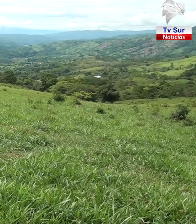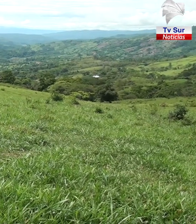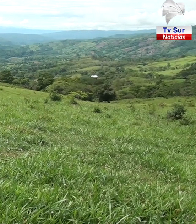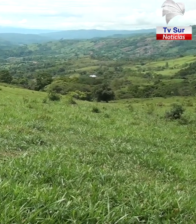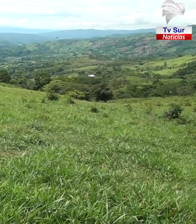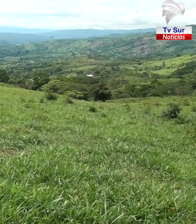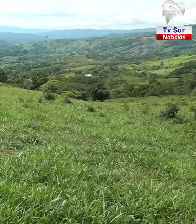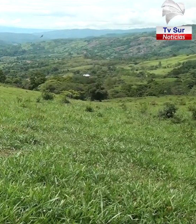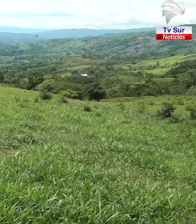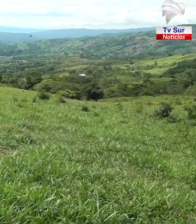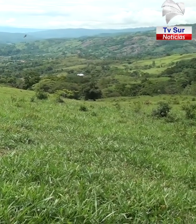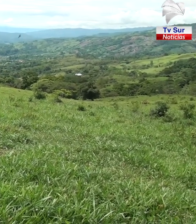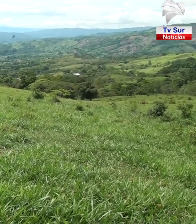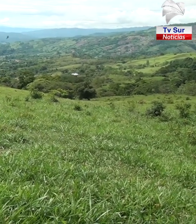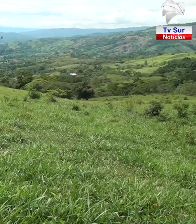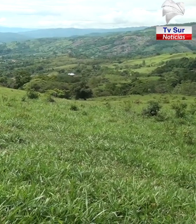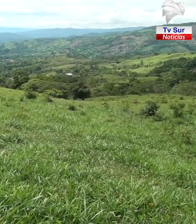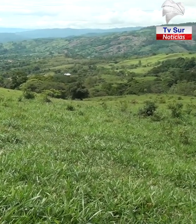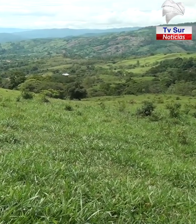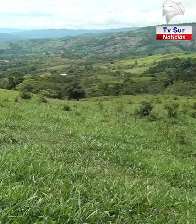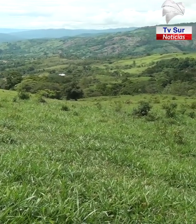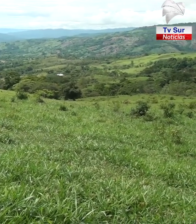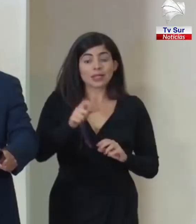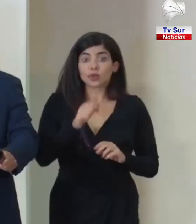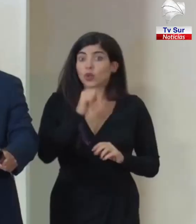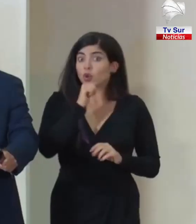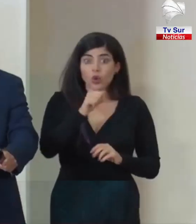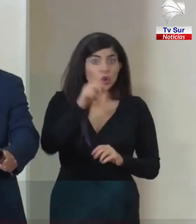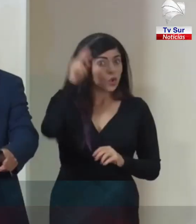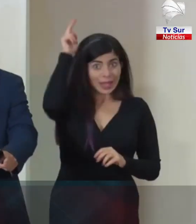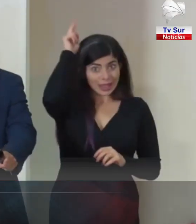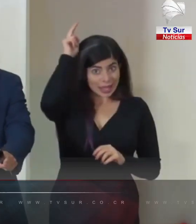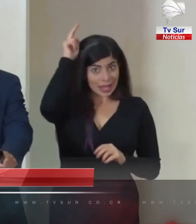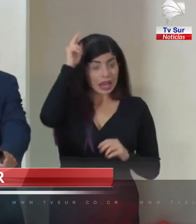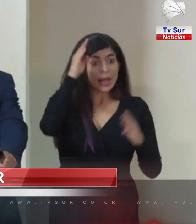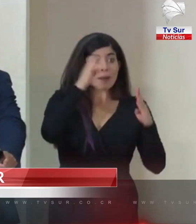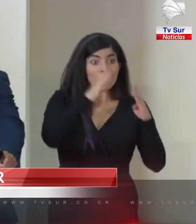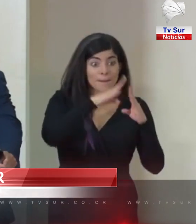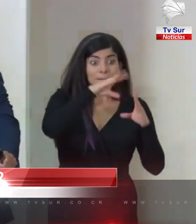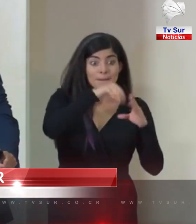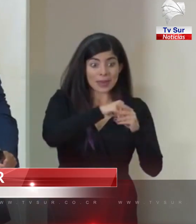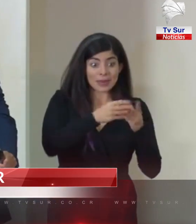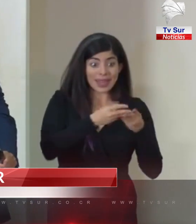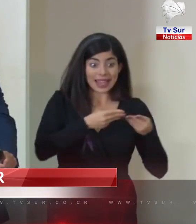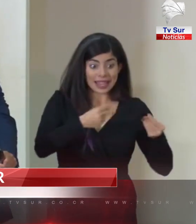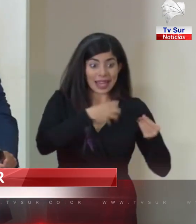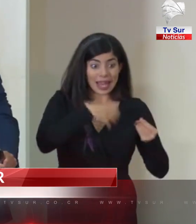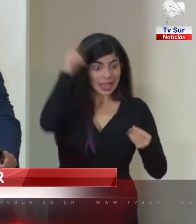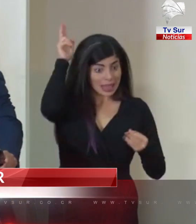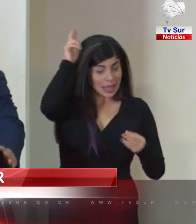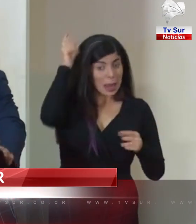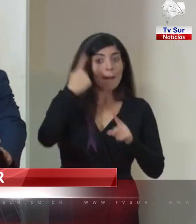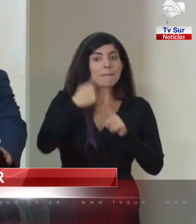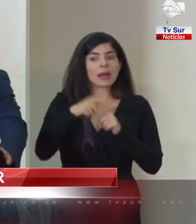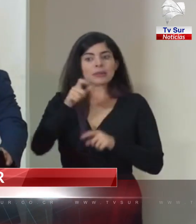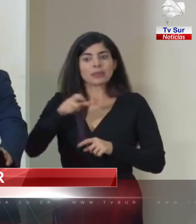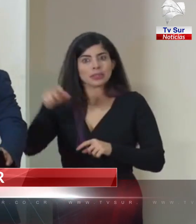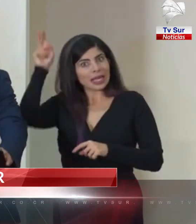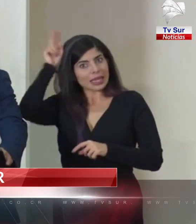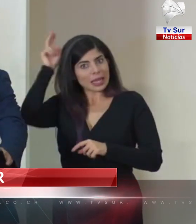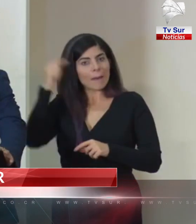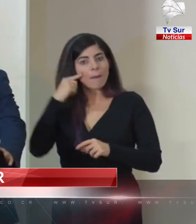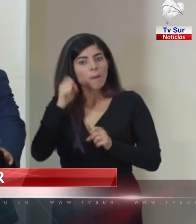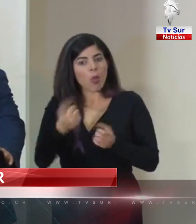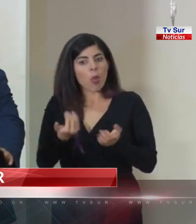jurídica tanto para las personas no indígenas presentes en los territorios indígenas como para los indígenas en los procesos de recuperación de tierras. Esta